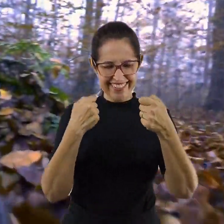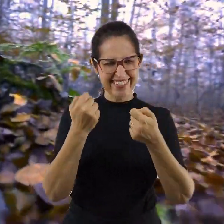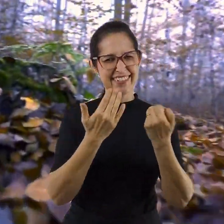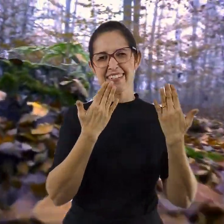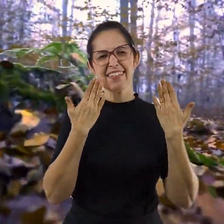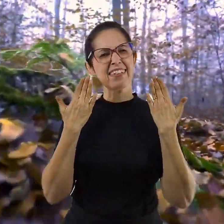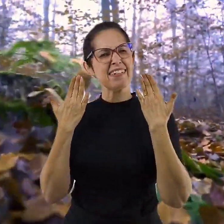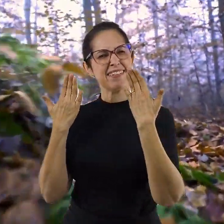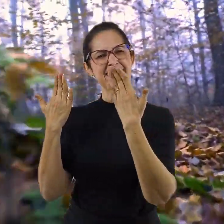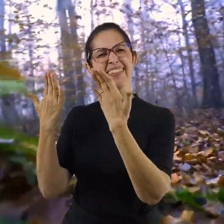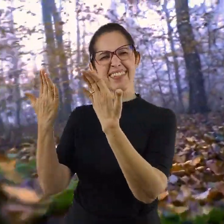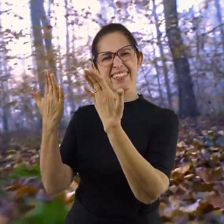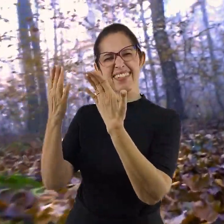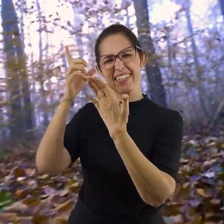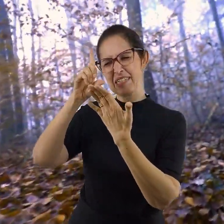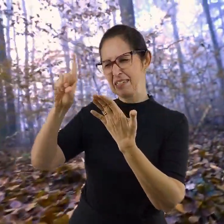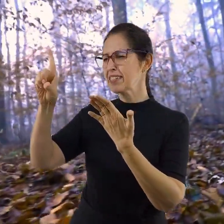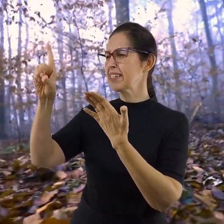Aleluia.